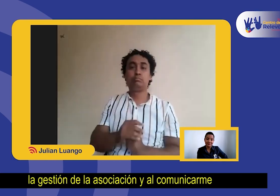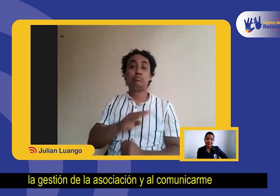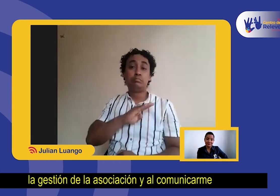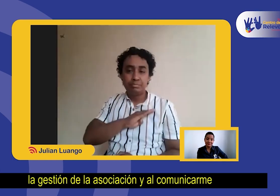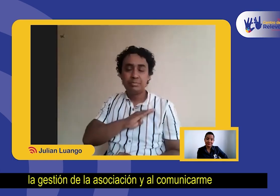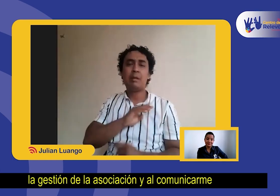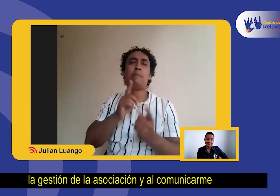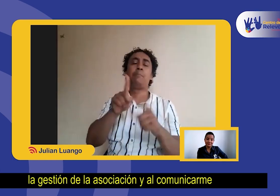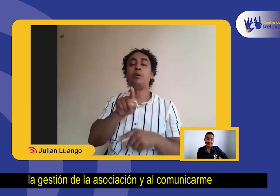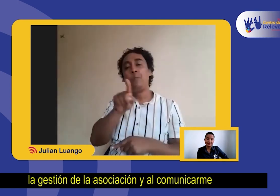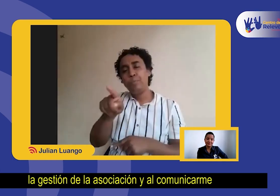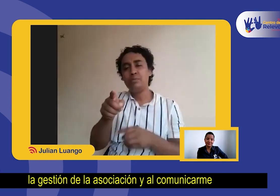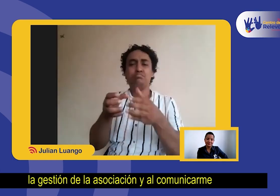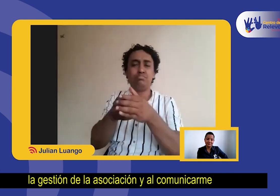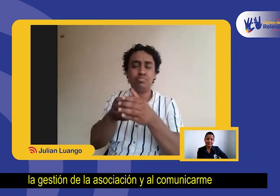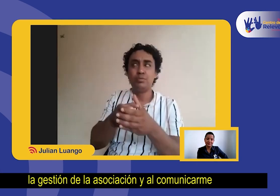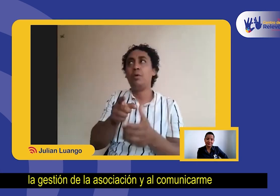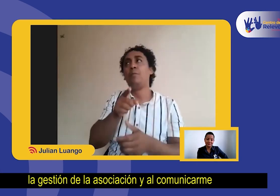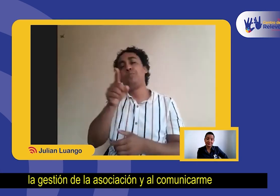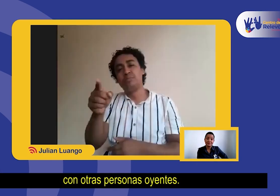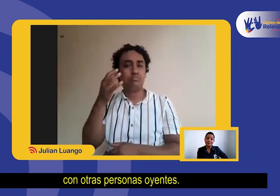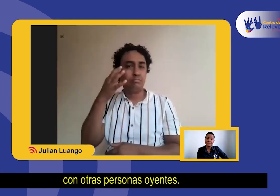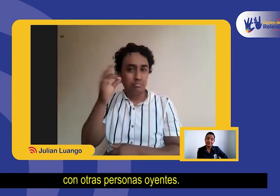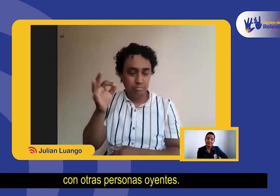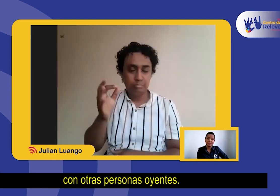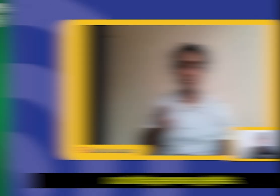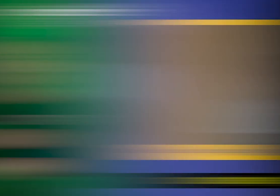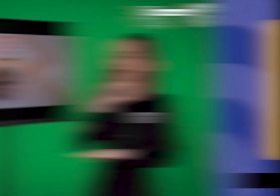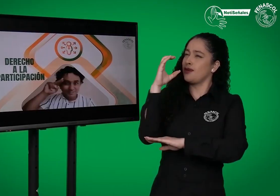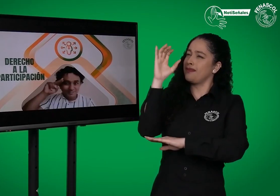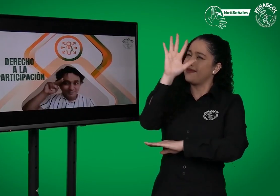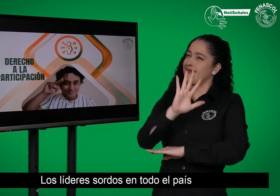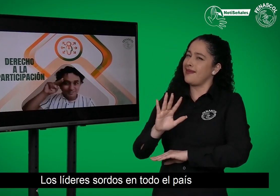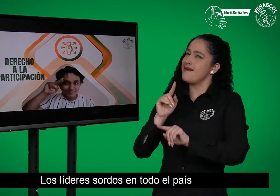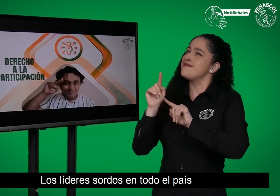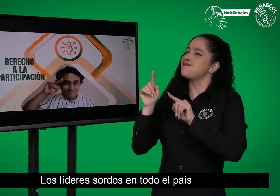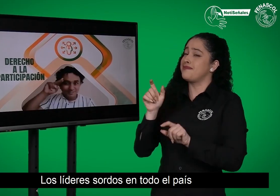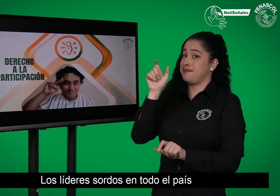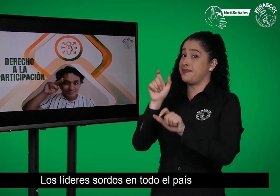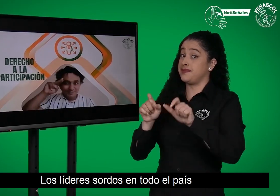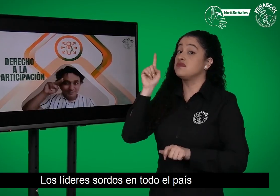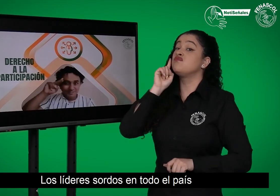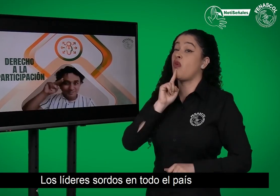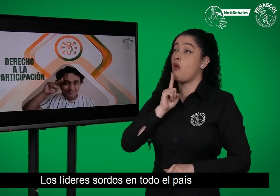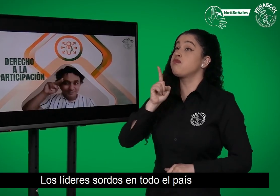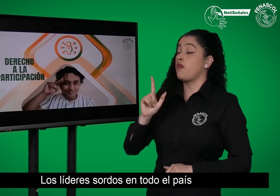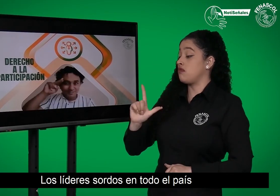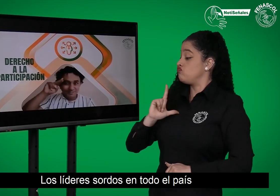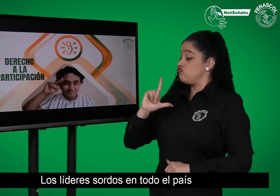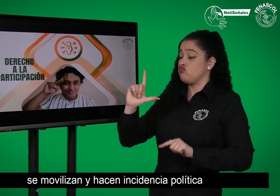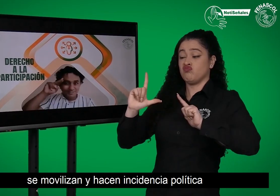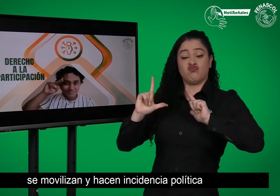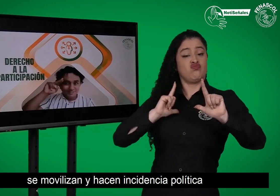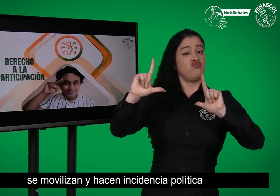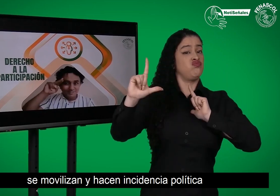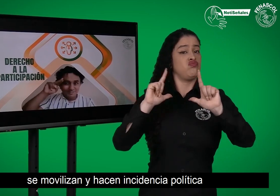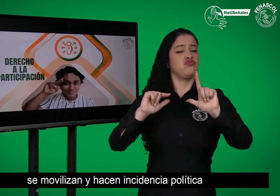de la asociación y al comunicarme con otras personas oyentes. Los líderes sordos en todo el país se movilizan y